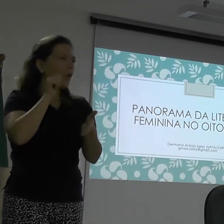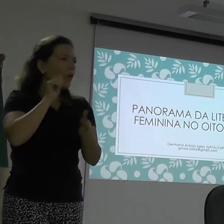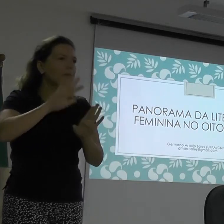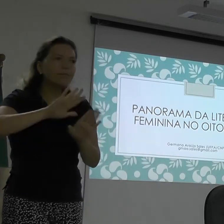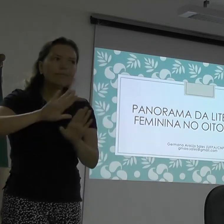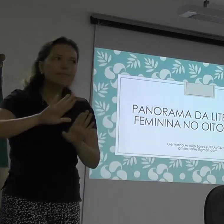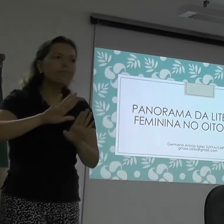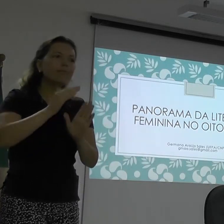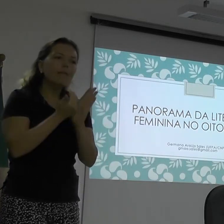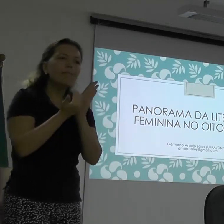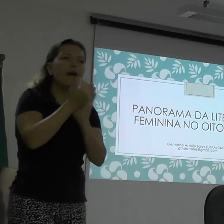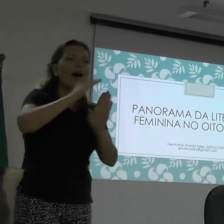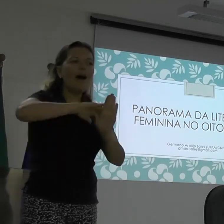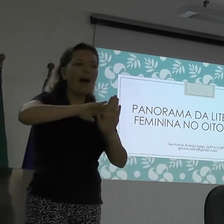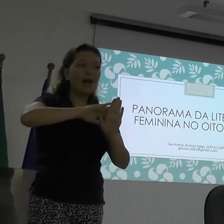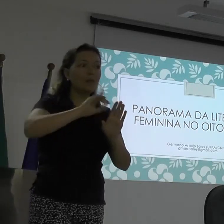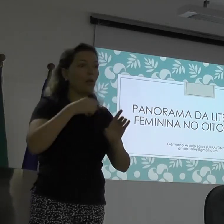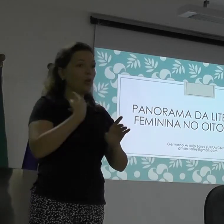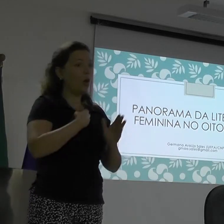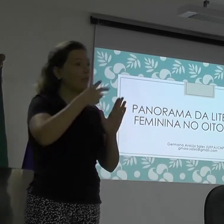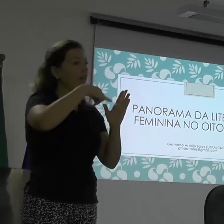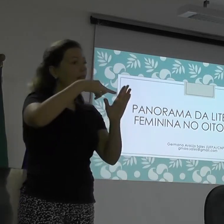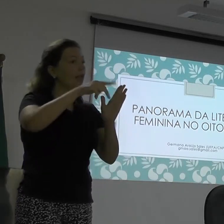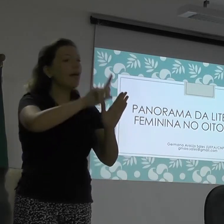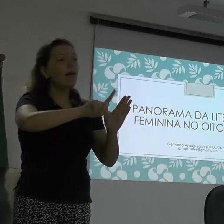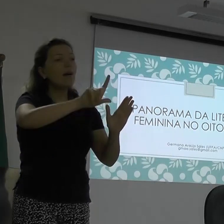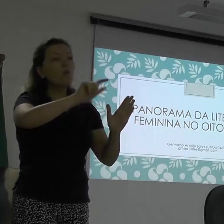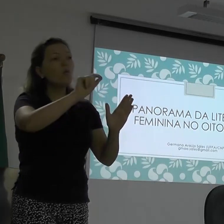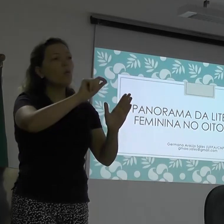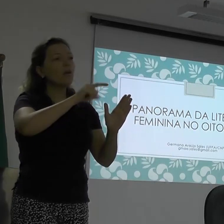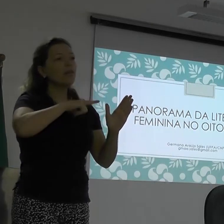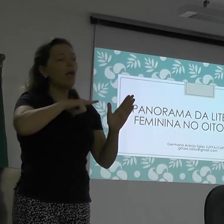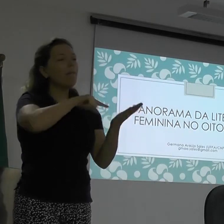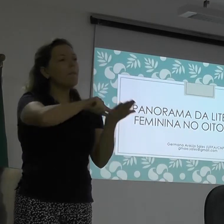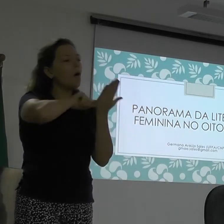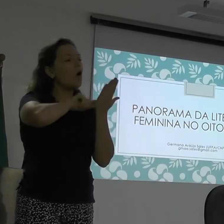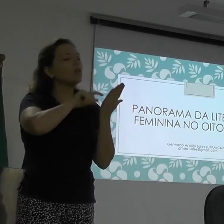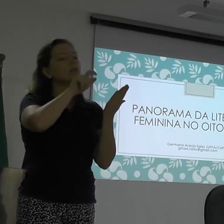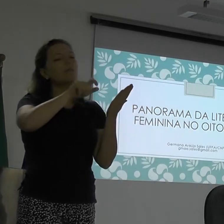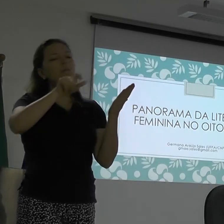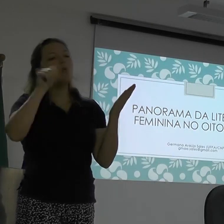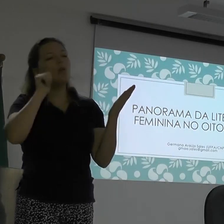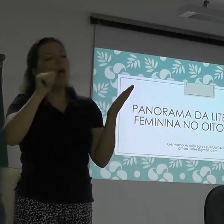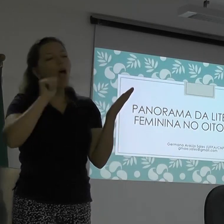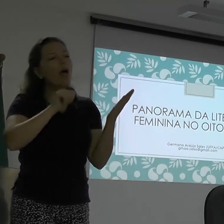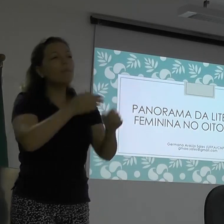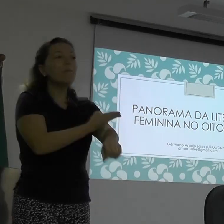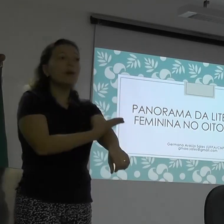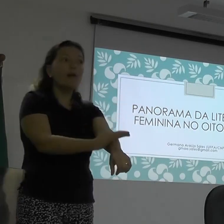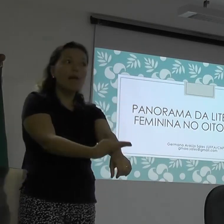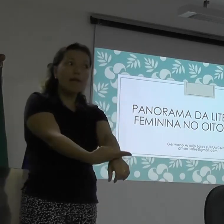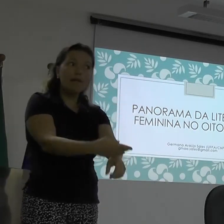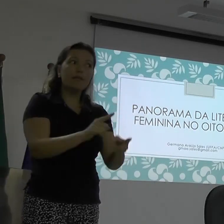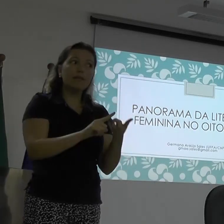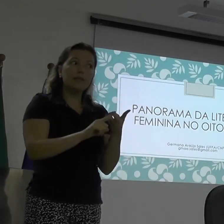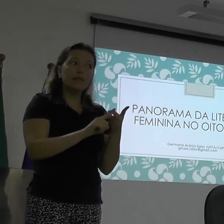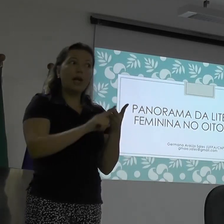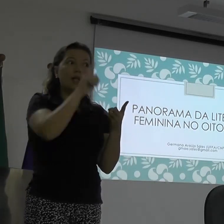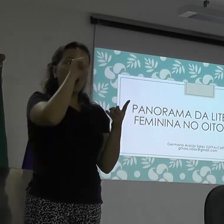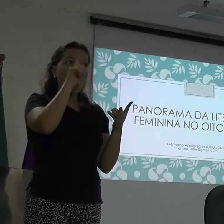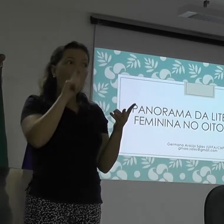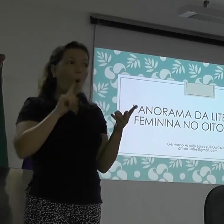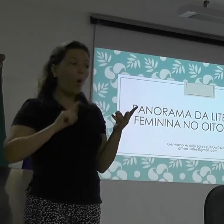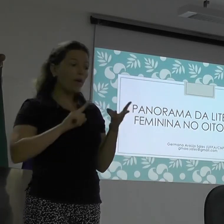Nós lemos uma literatura que nos apresentou mulheres brancas,